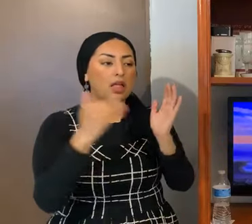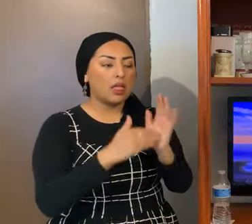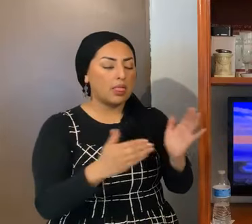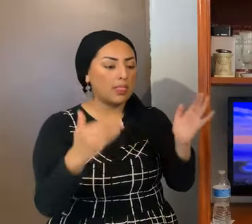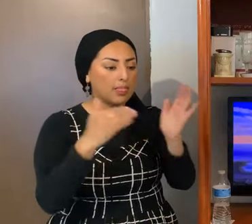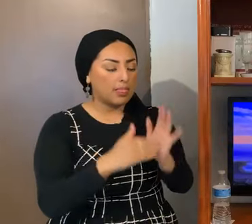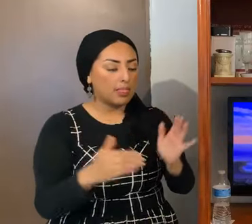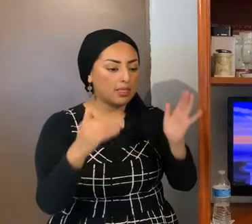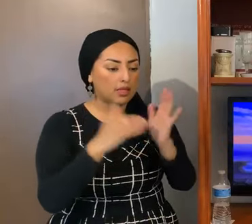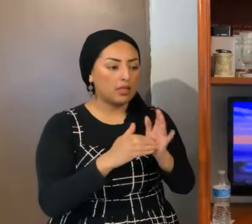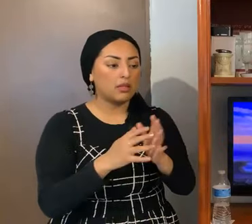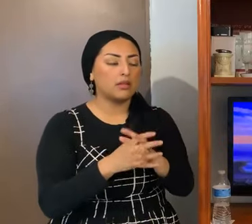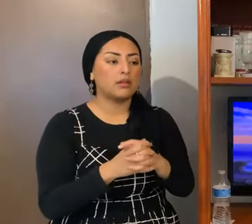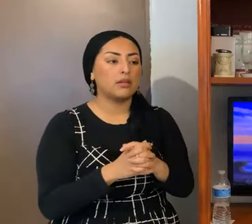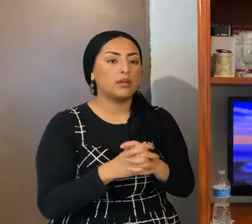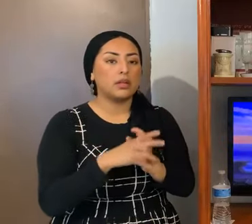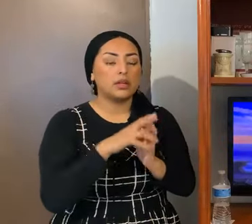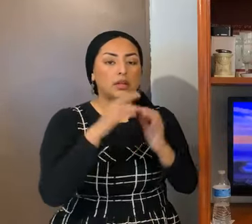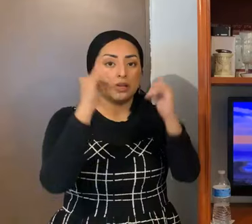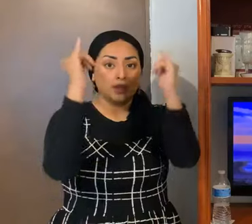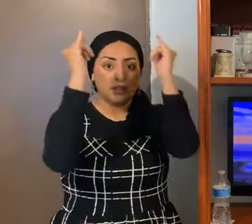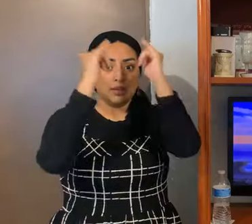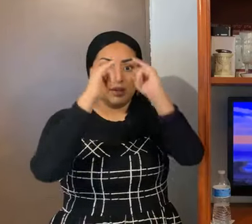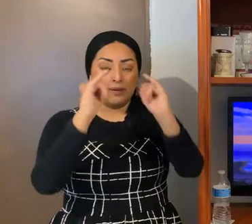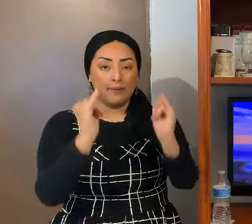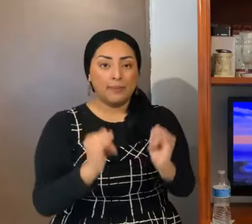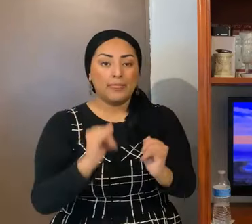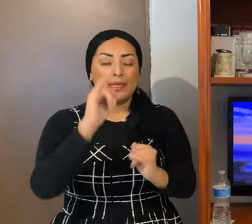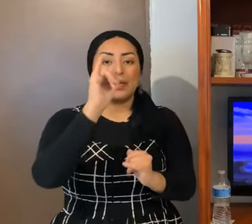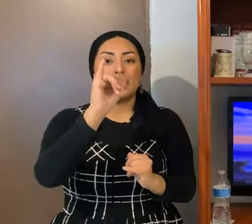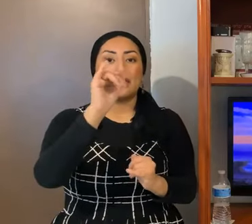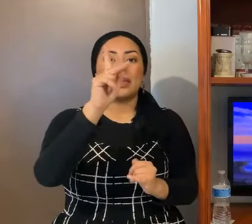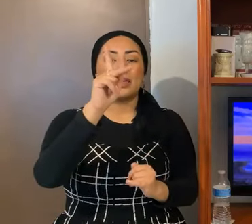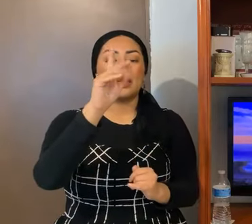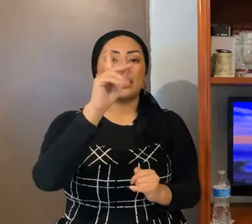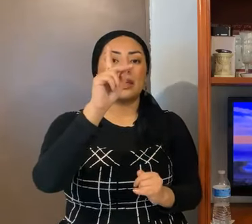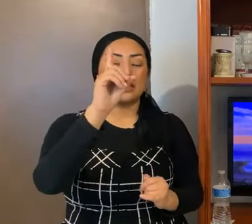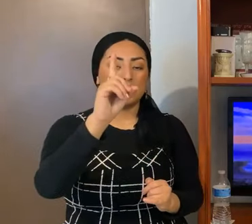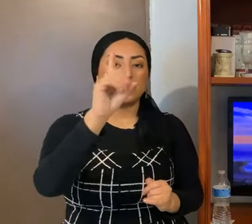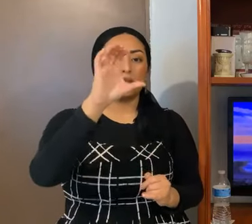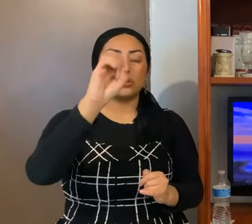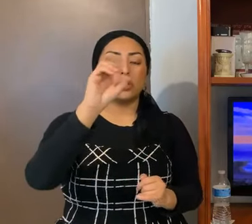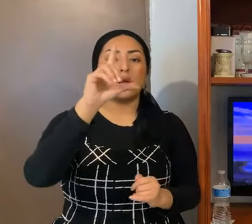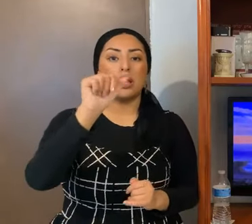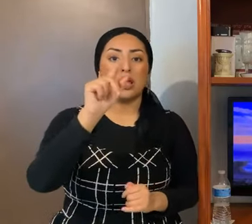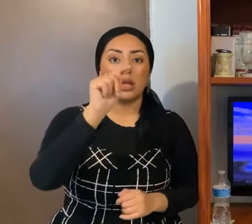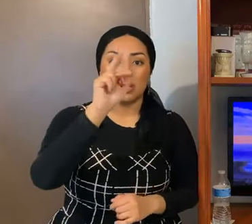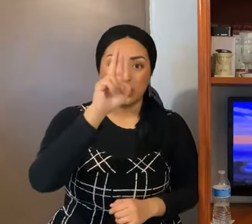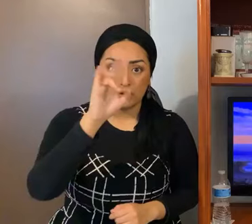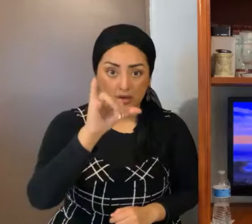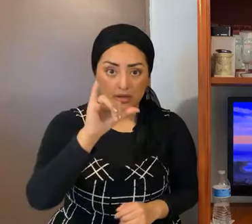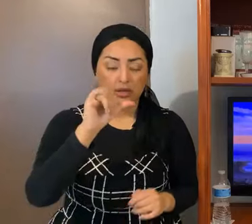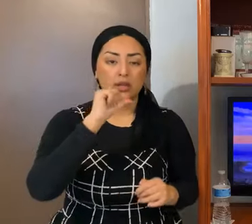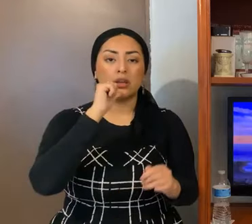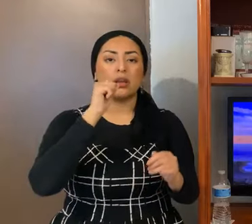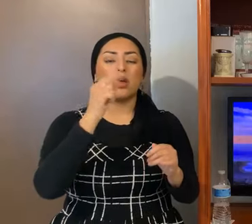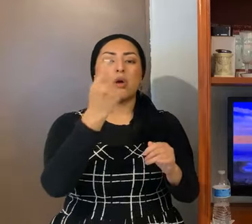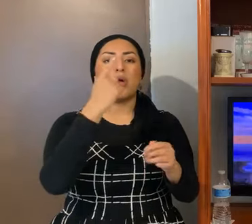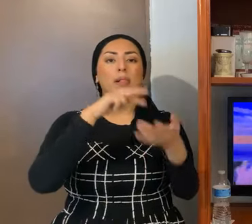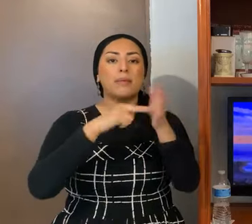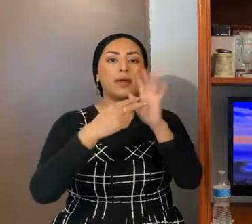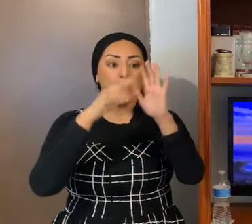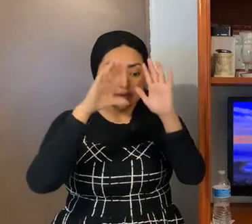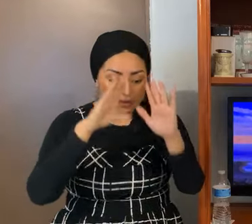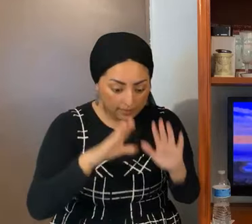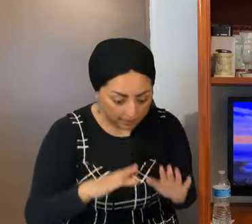inocente. Idolatría, amados, recuerden, no es nada más que tengas un palo y te arrodilles a él, no. Idolatría